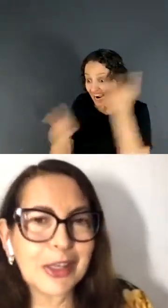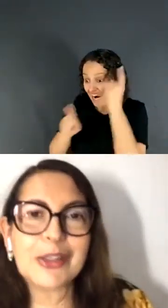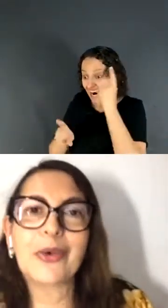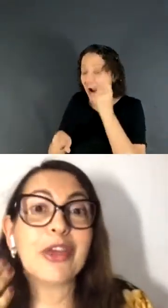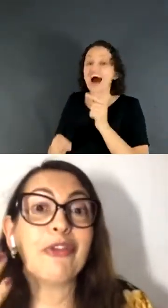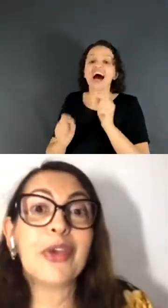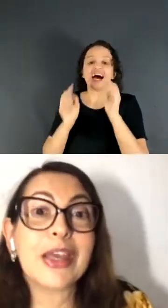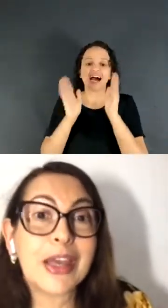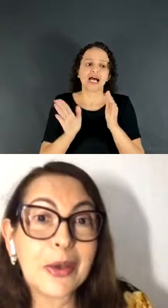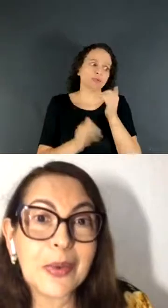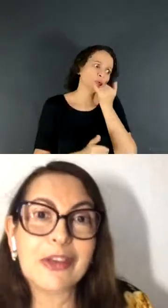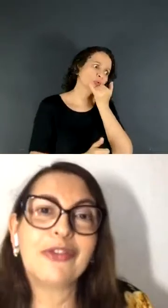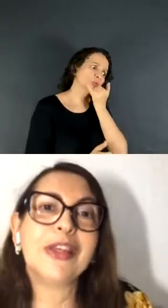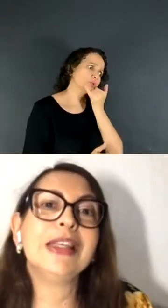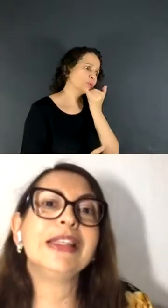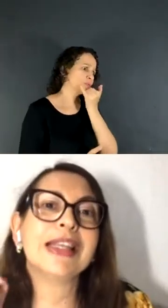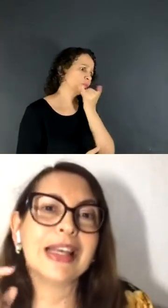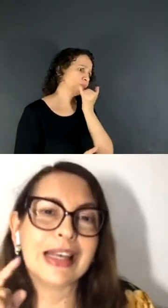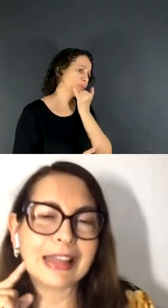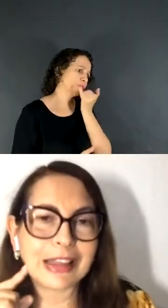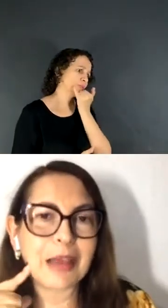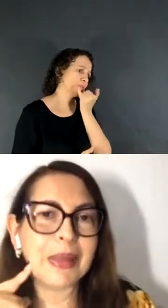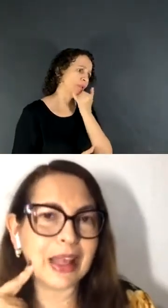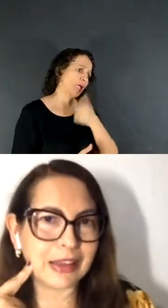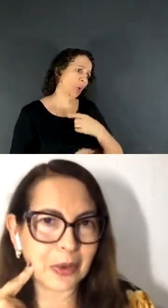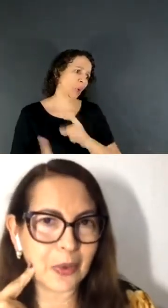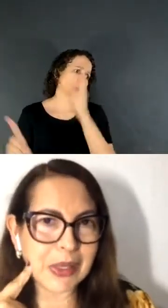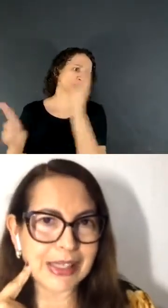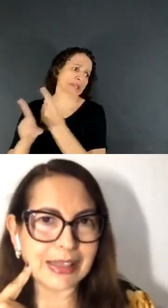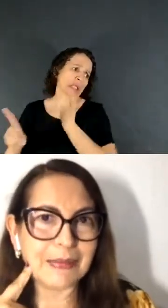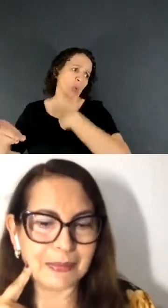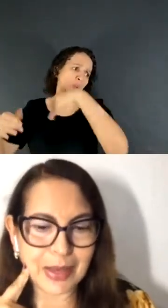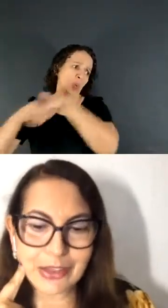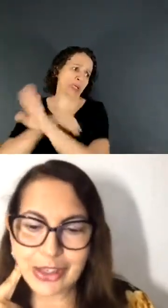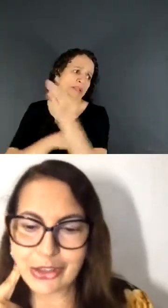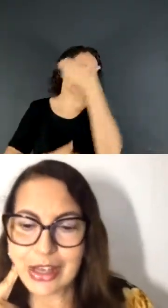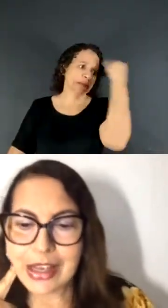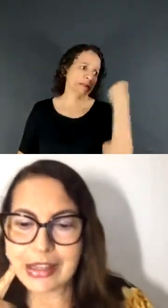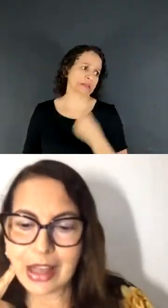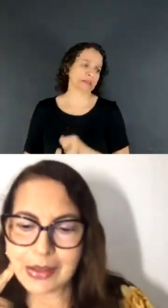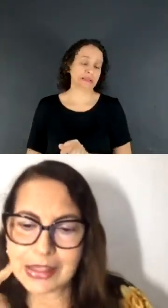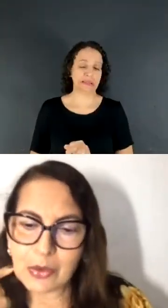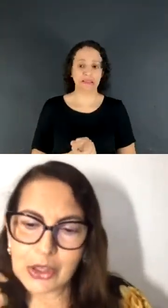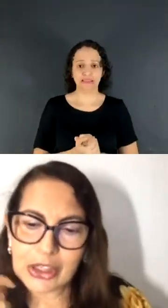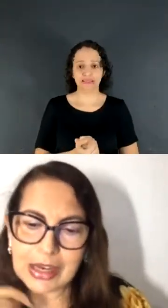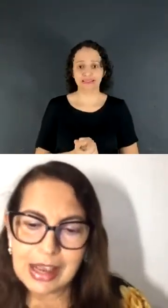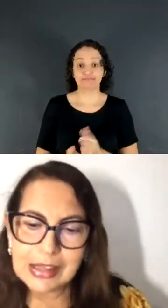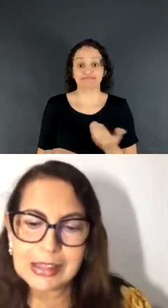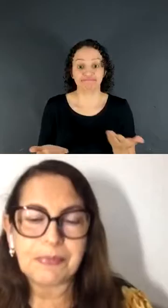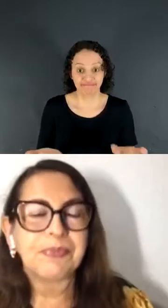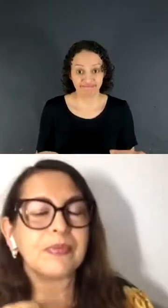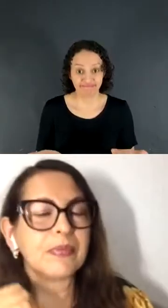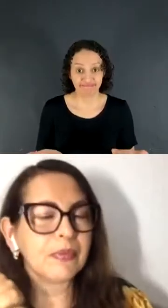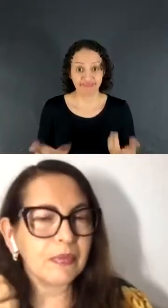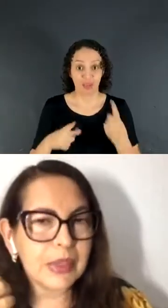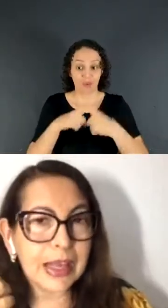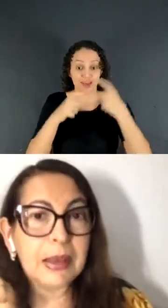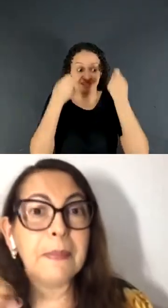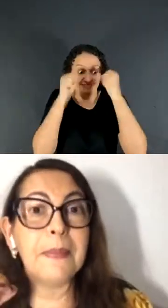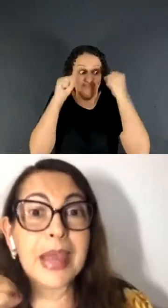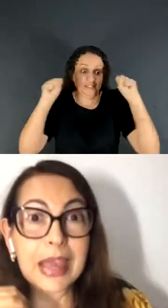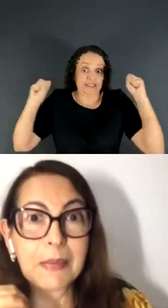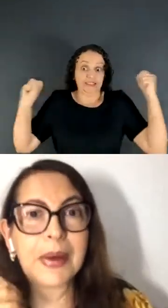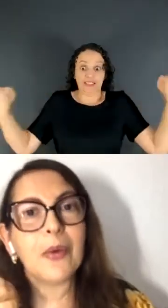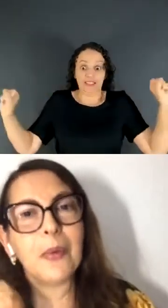guardei isso, ou que fui eu que fiz determinada coisa, né, gente? Então, assim, o estresse